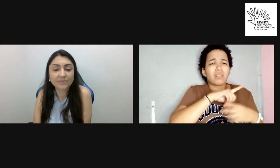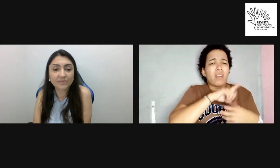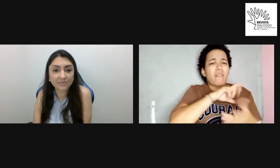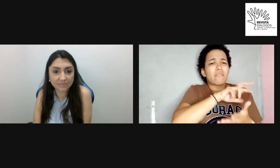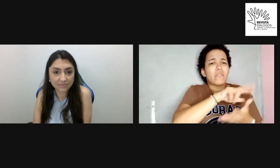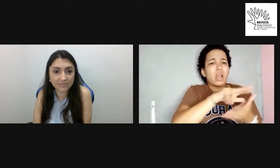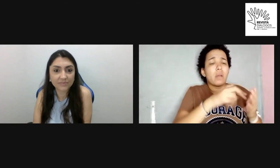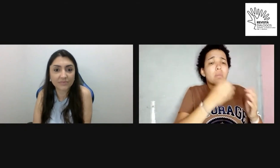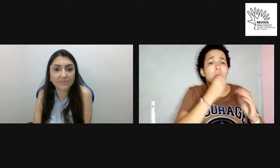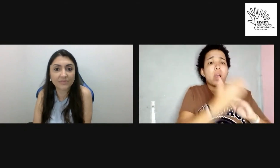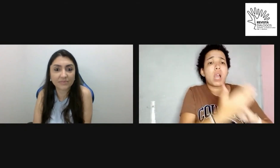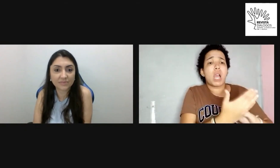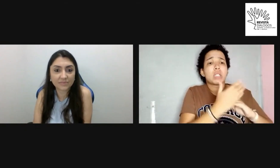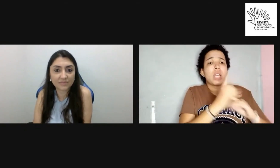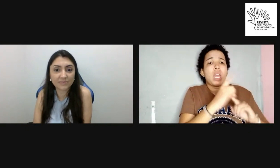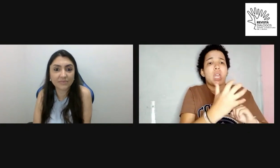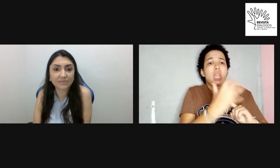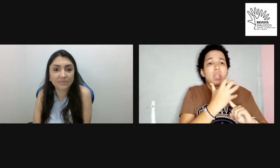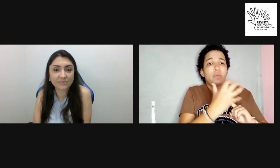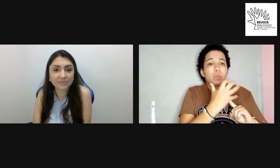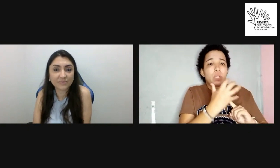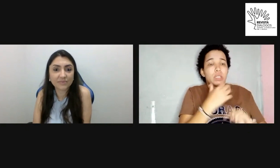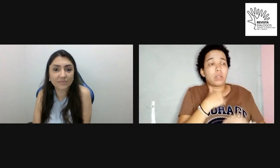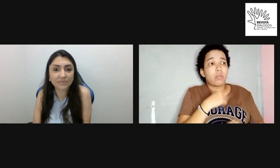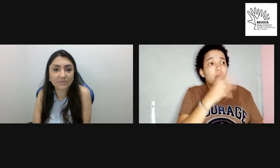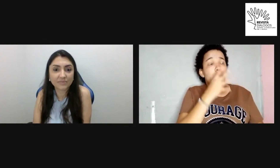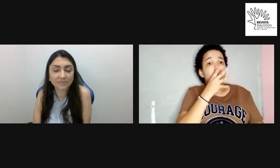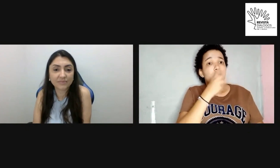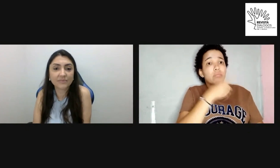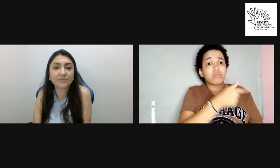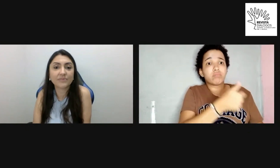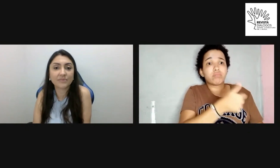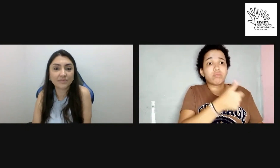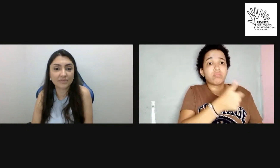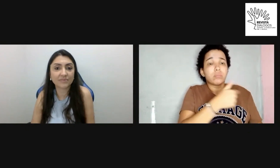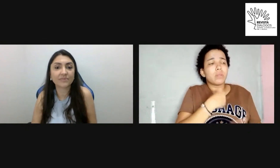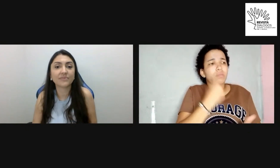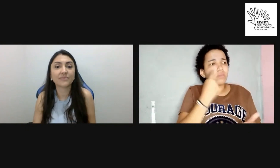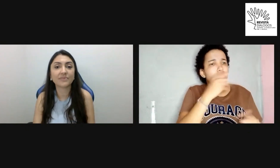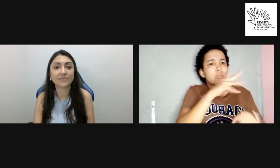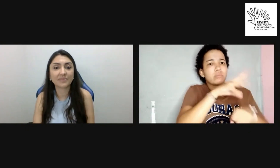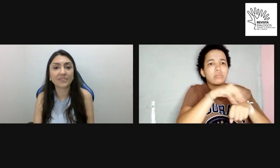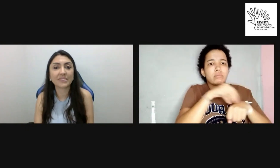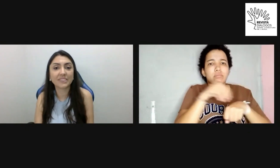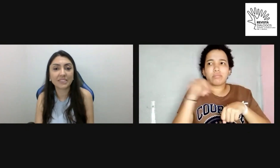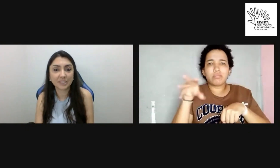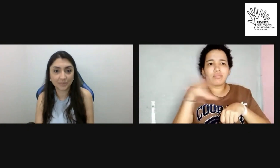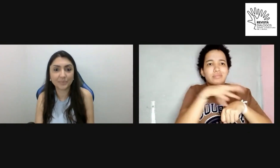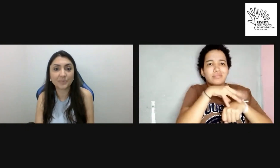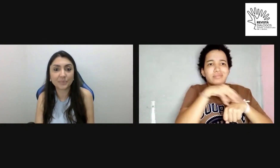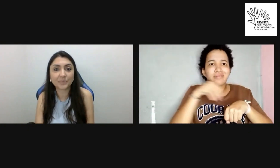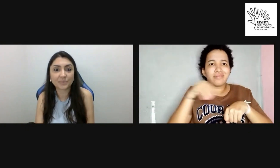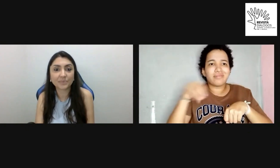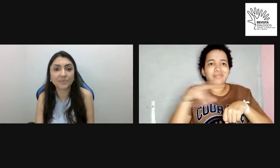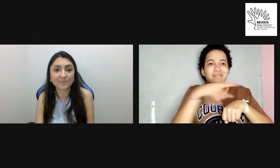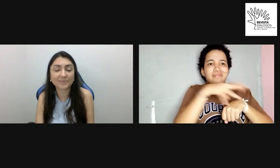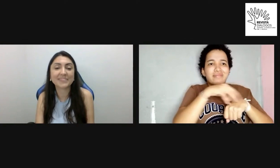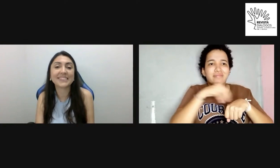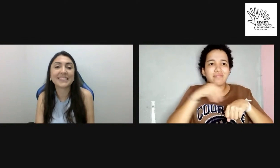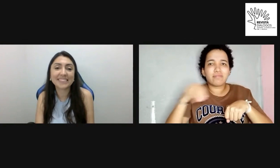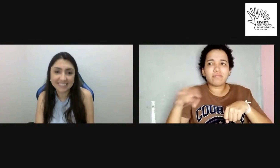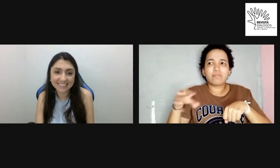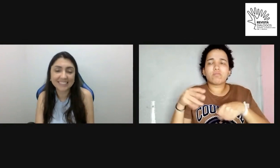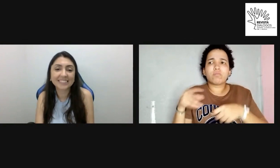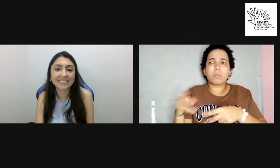com a saúde, coisas que me deixaram admirada e que me ajudaram, me influenciaram positivamente. E eu repassei para